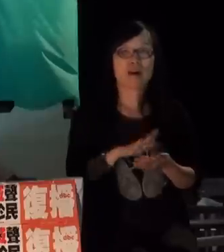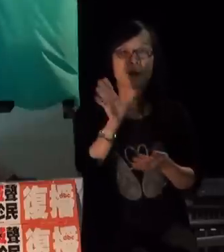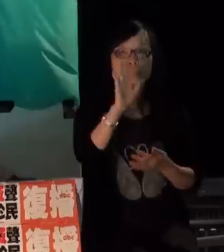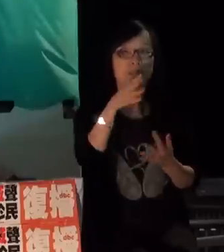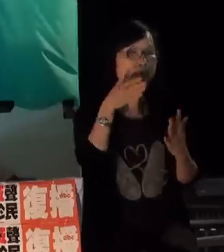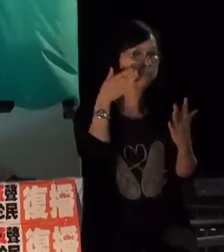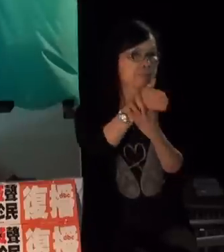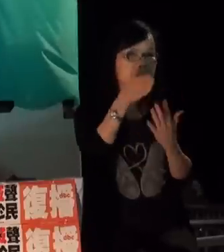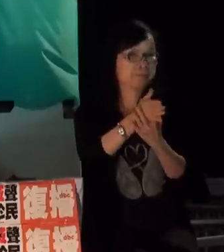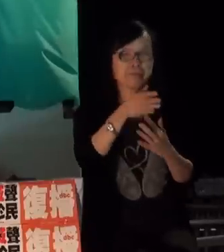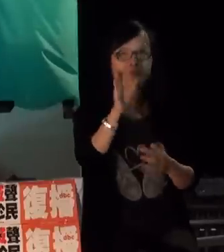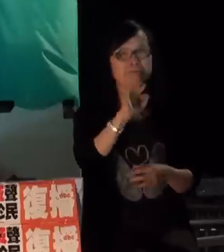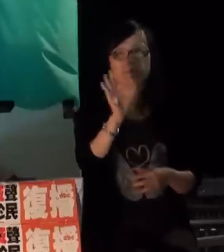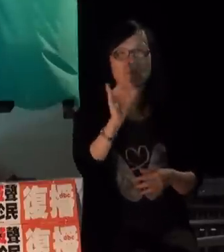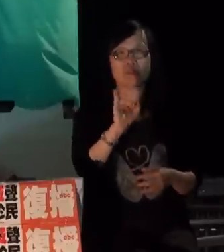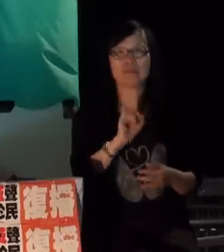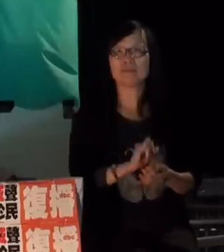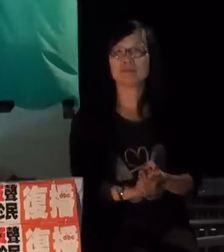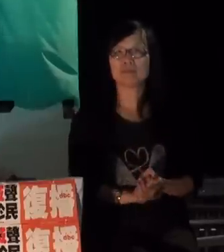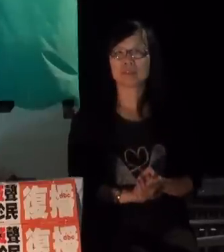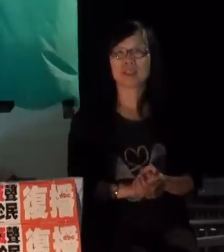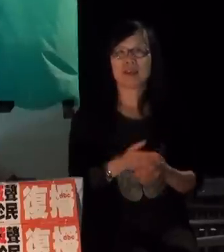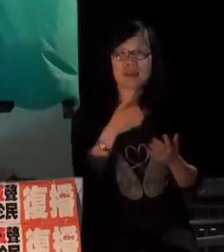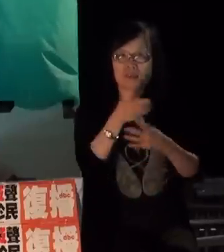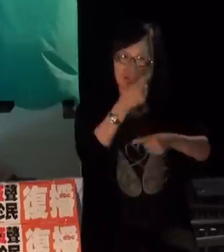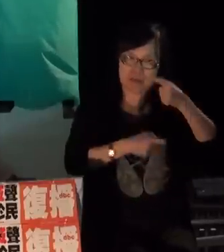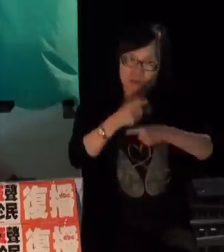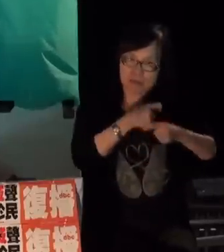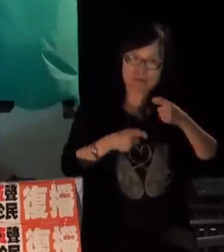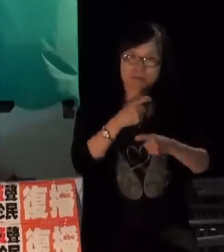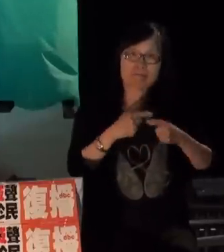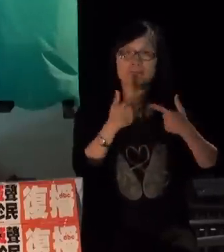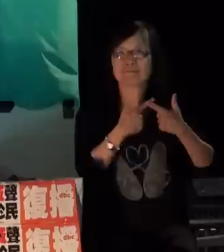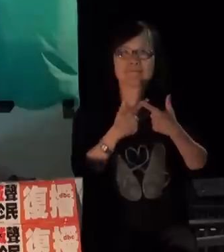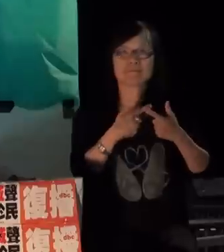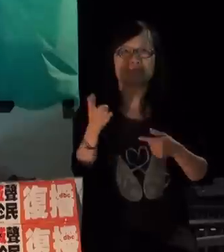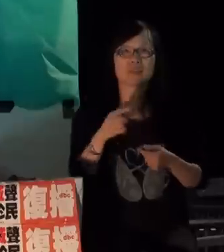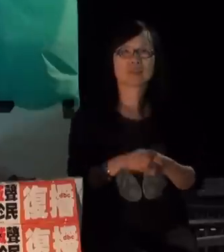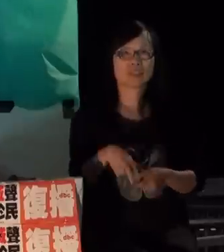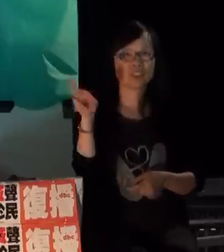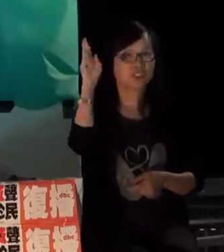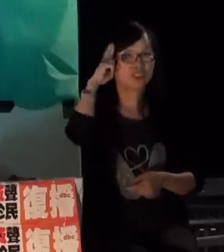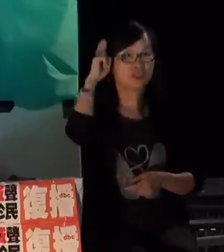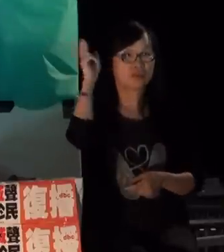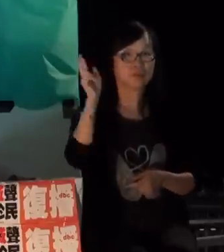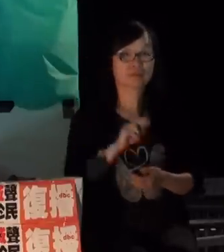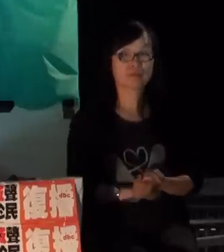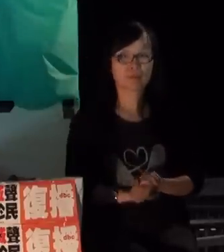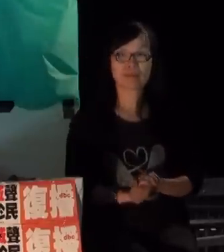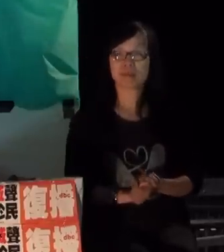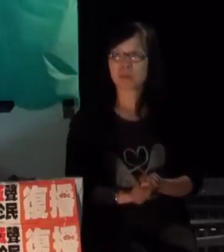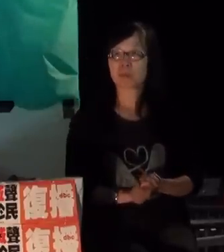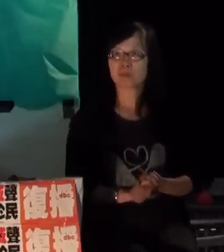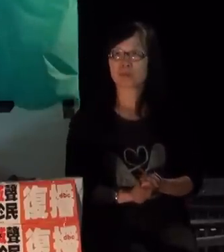入呢、這、一個這個商業嘅糾紛嘅時候，根本就係發神經嘅，係咪先啊？